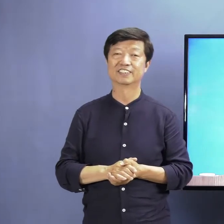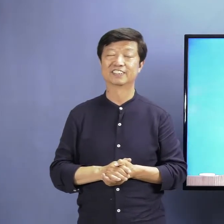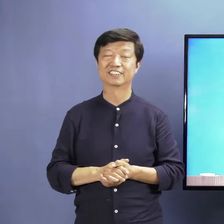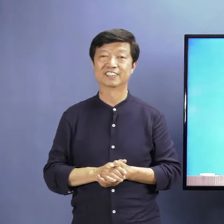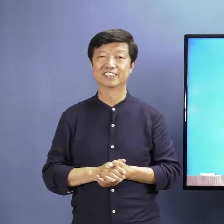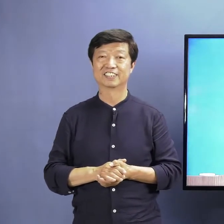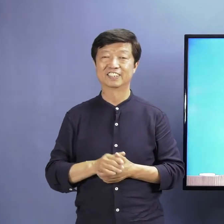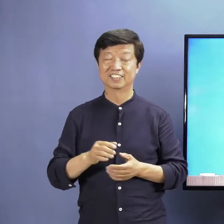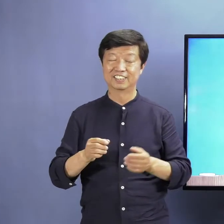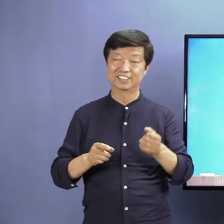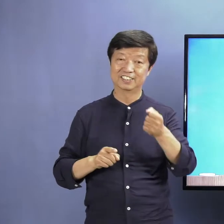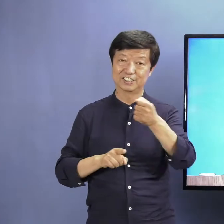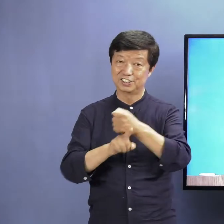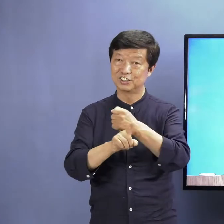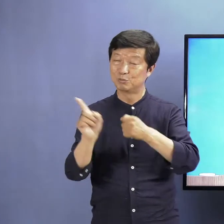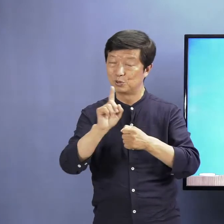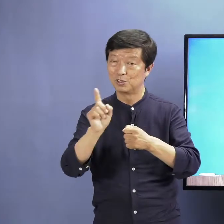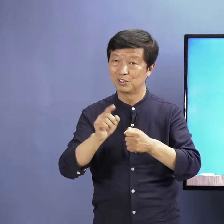밥 먹자?